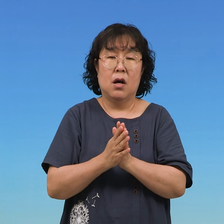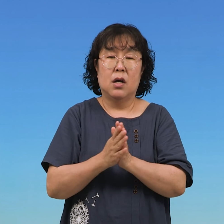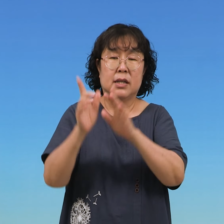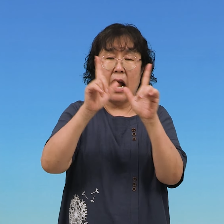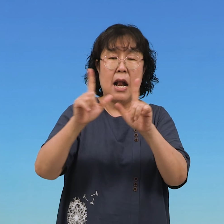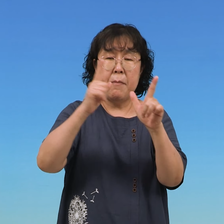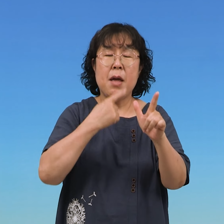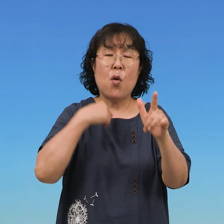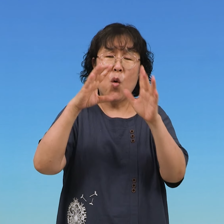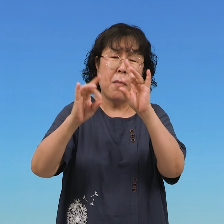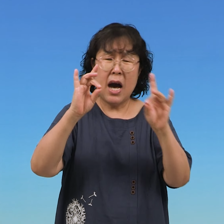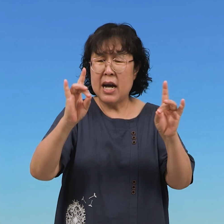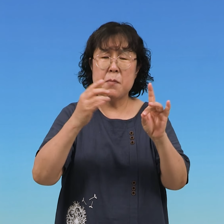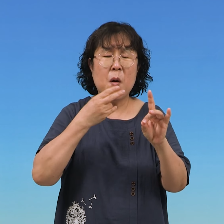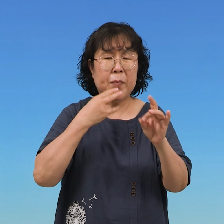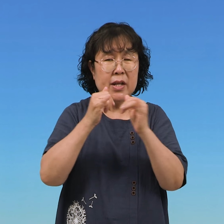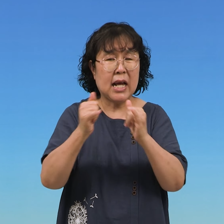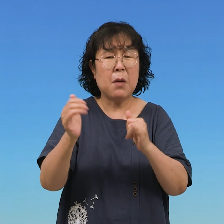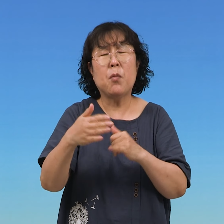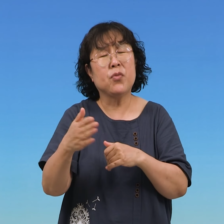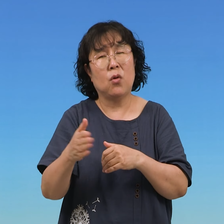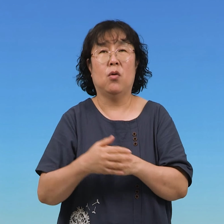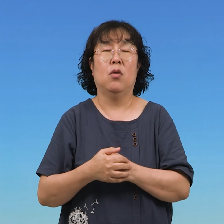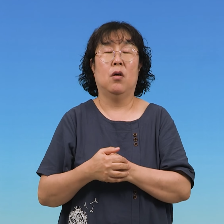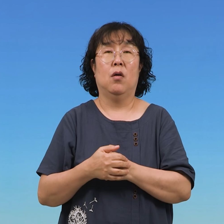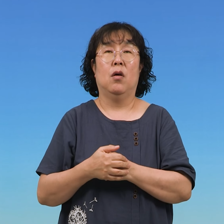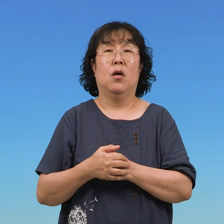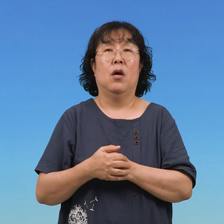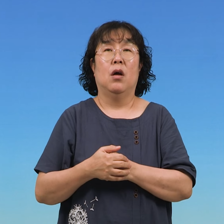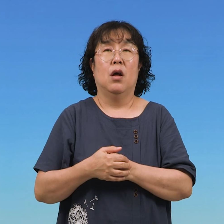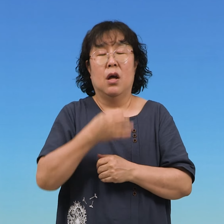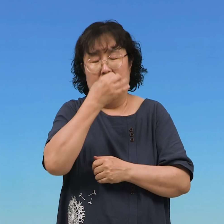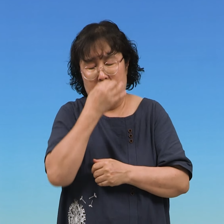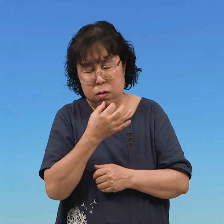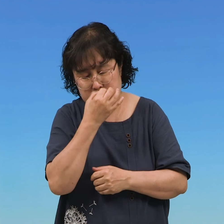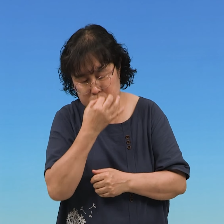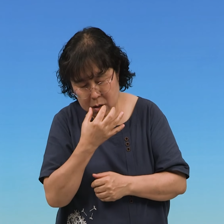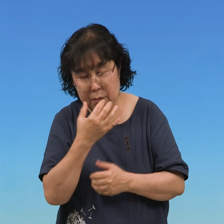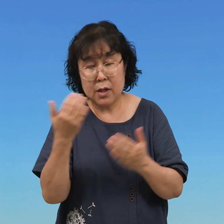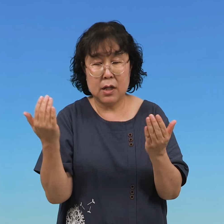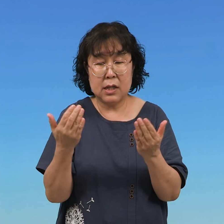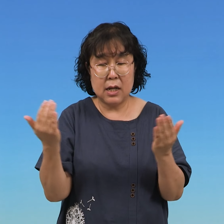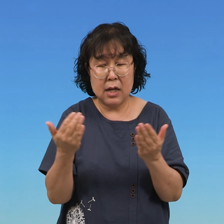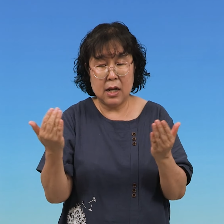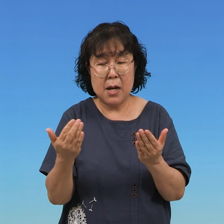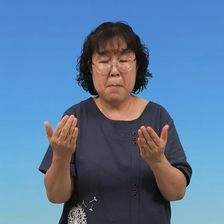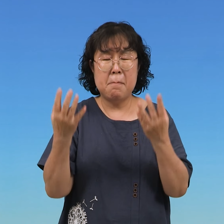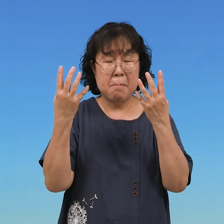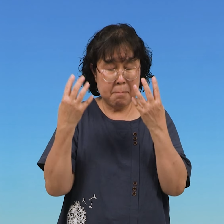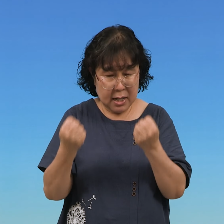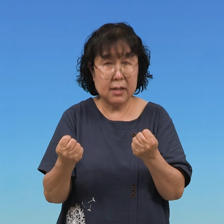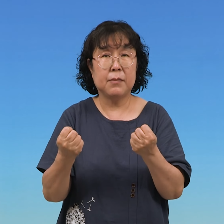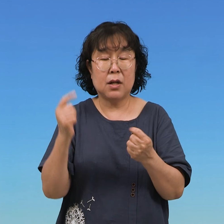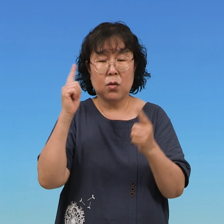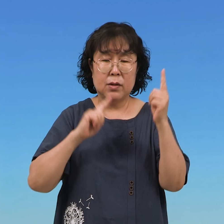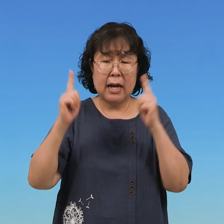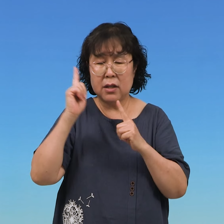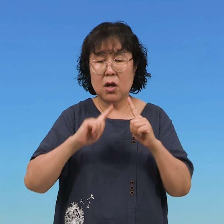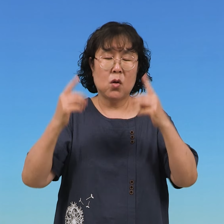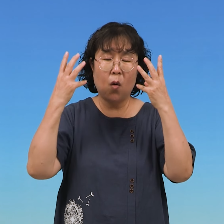인생에 목마름이 없겠냐고요. 누구라서 참 한숨이 저절로 나오는 어떤 이 수가성 여인이 받았던